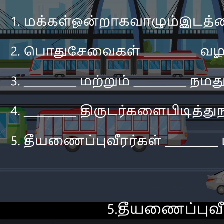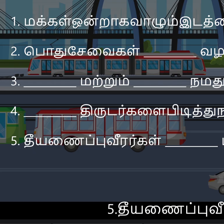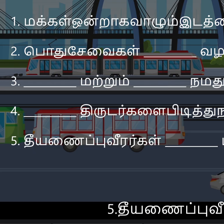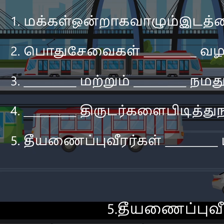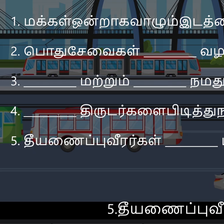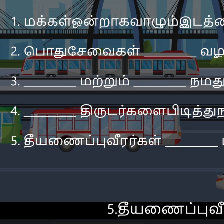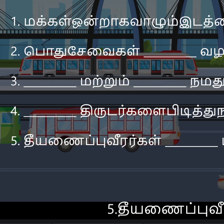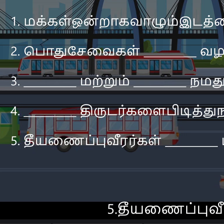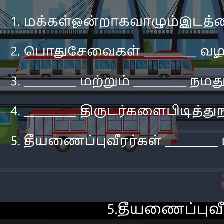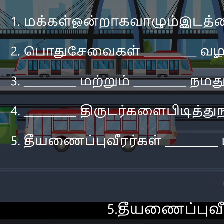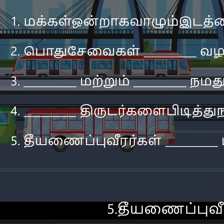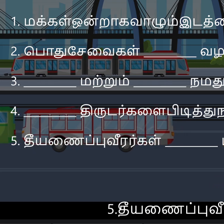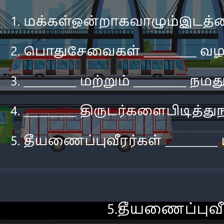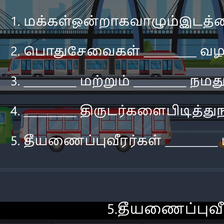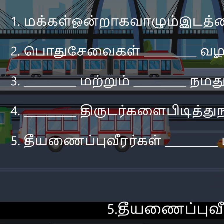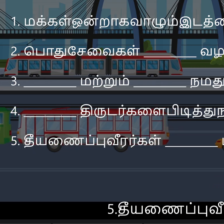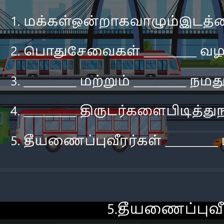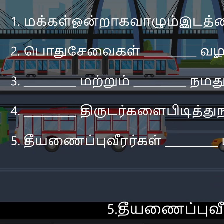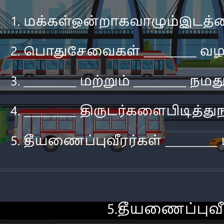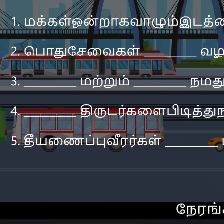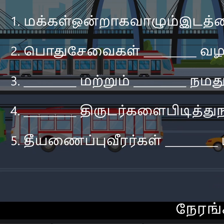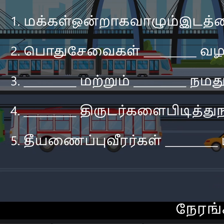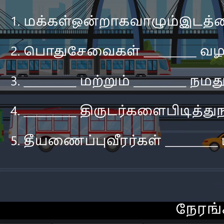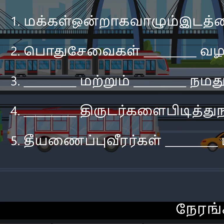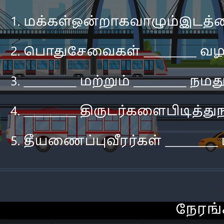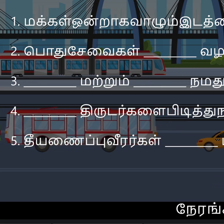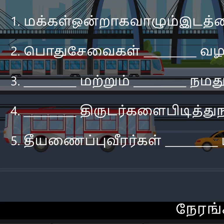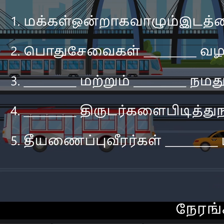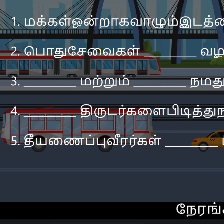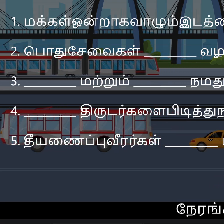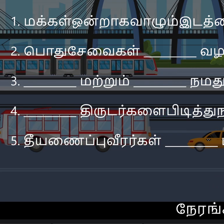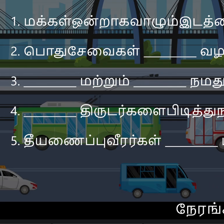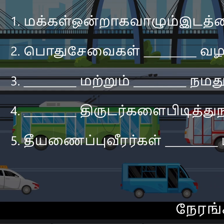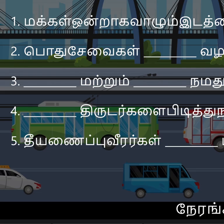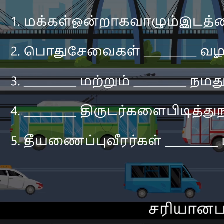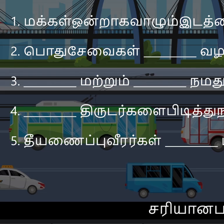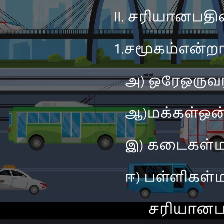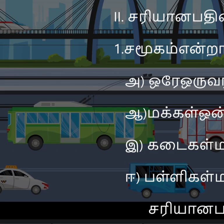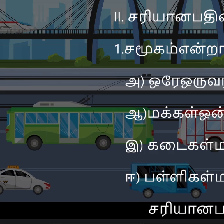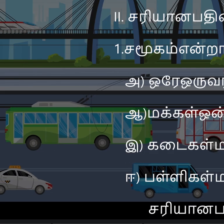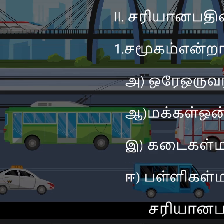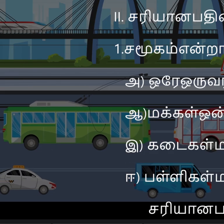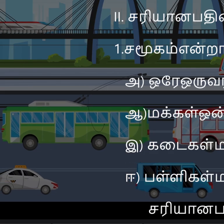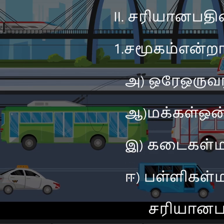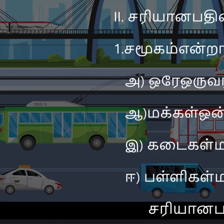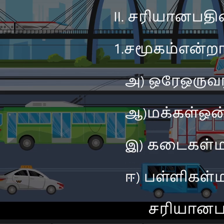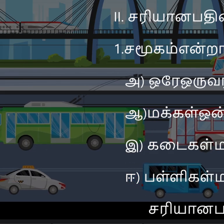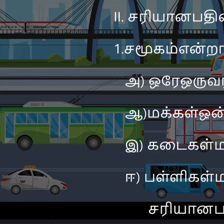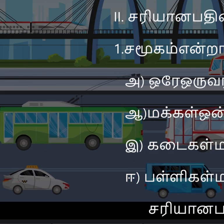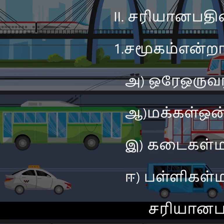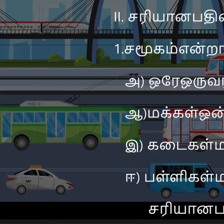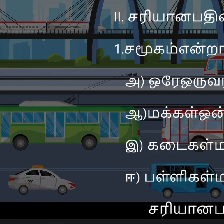டேஷ் மற்றும் டேஷ் நேரங்களில் உதவுகின்றனர். சரியான